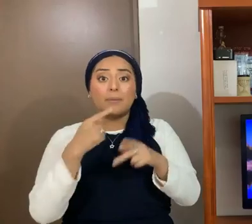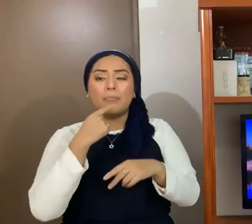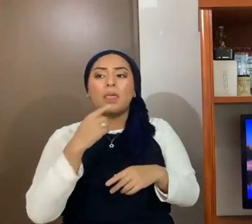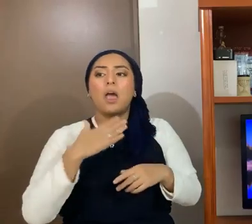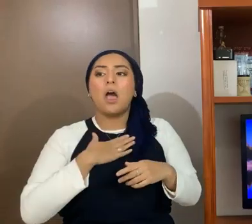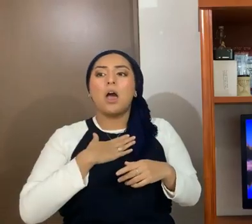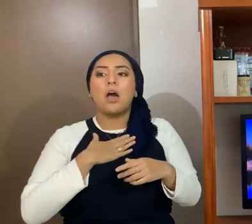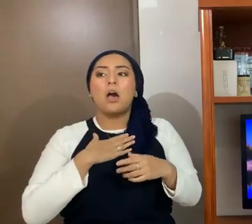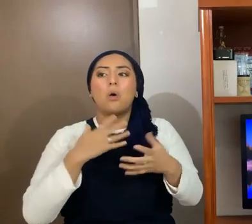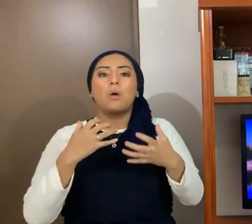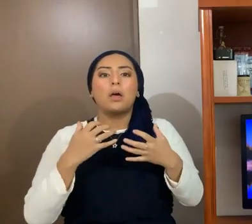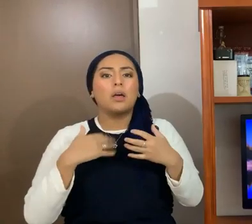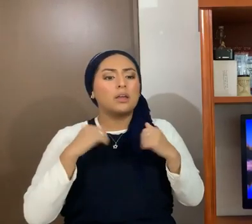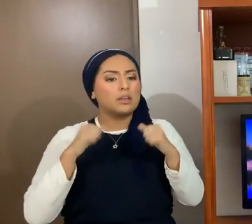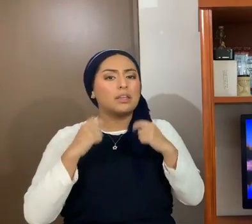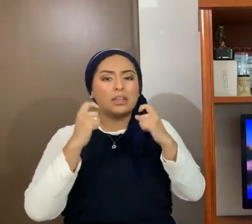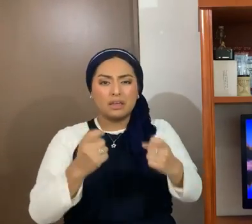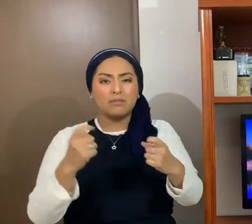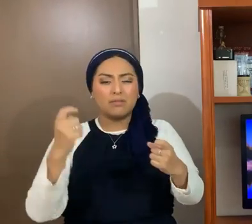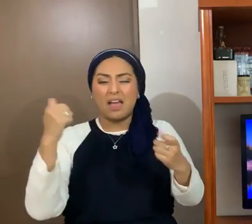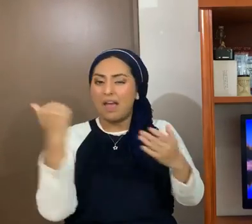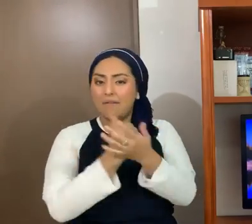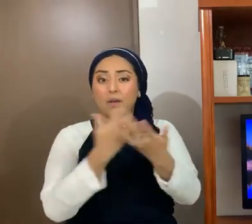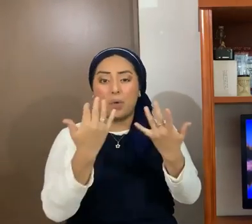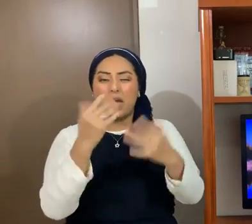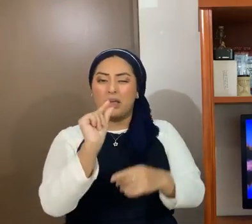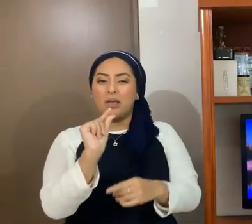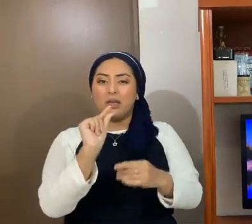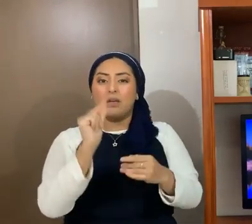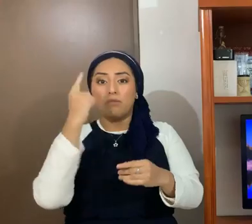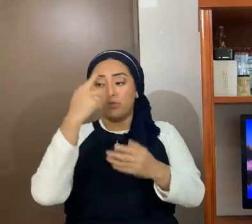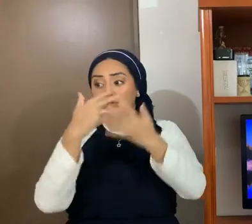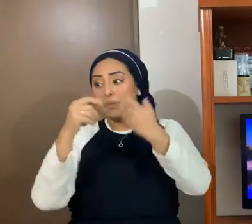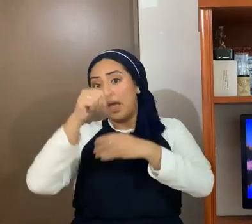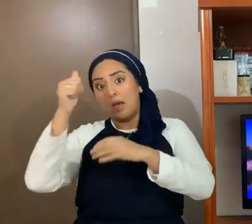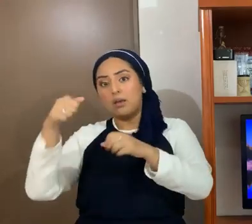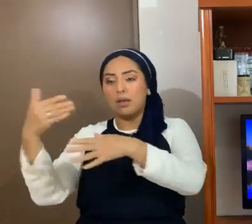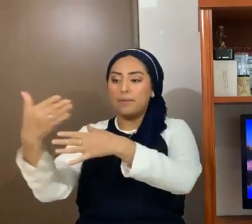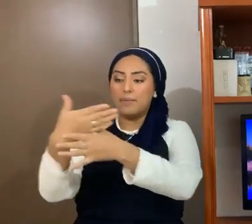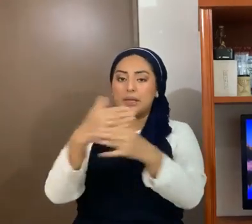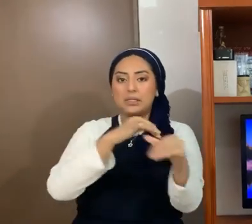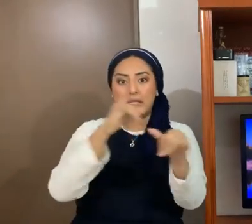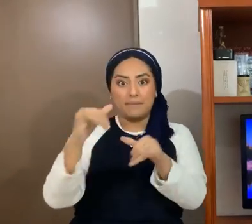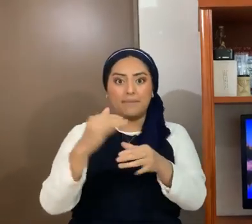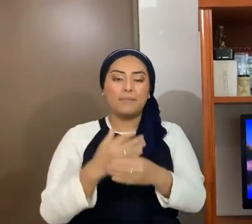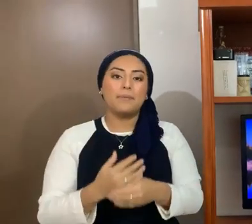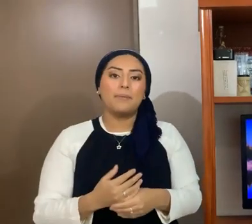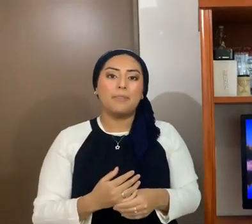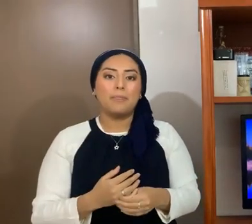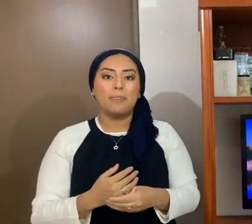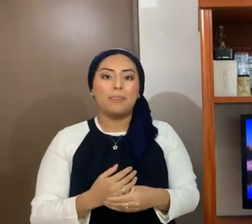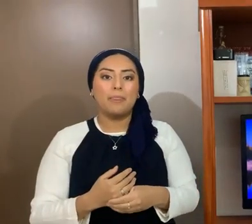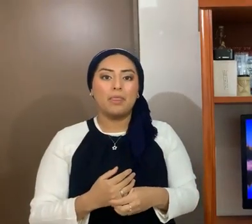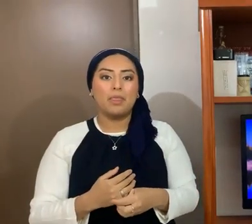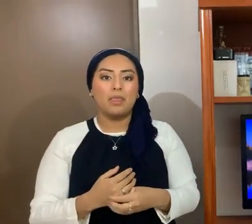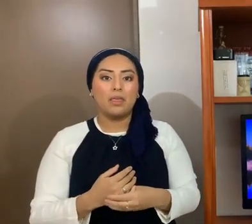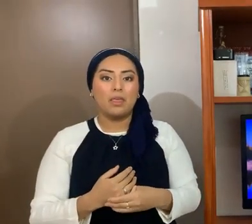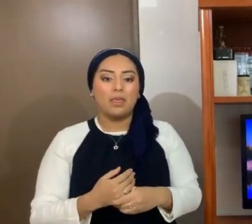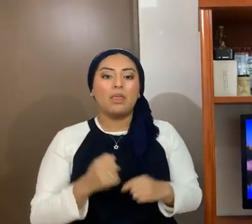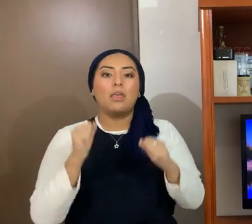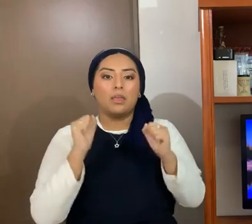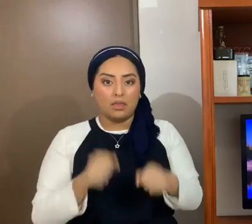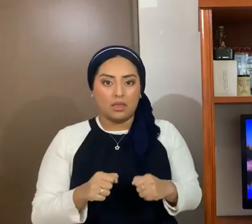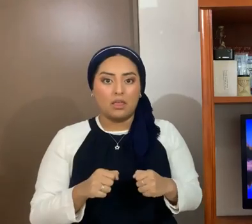decir, bueno, yo puedo dar todo, esperar un poquito, vale la pena para que alguien más pueda participar. Y entonces, ahí sí ya